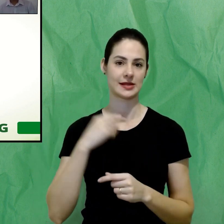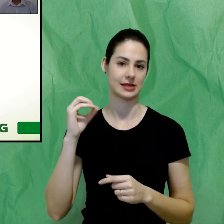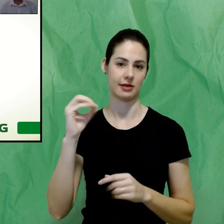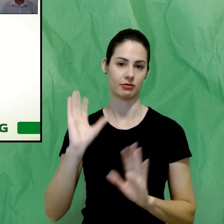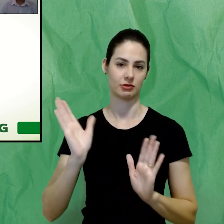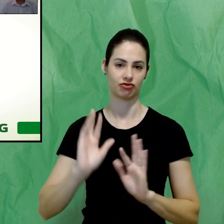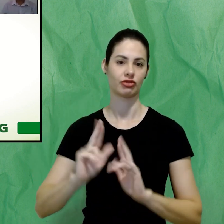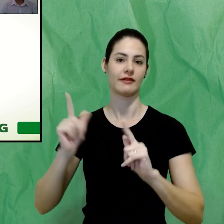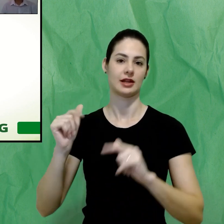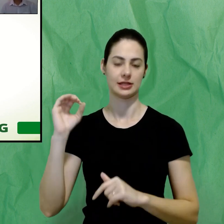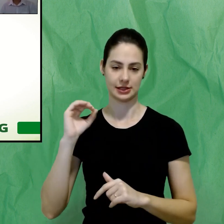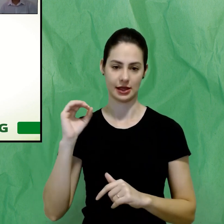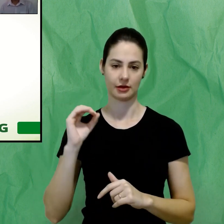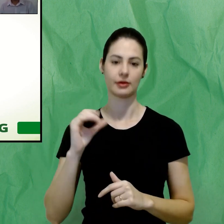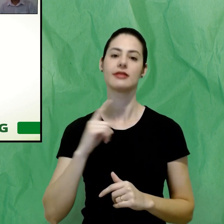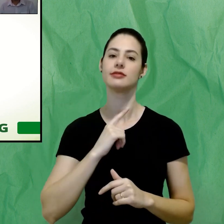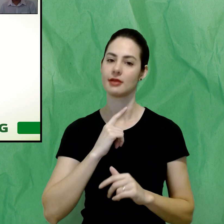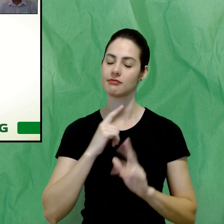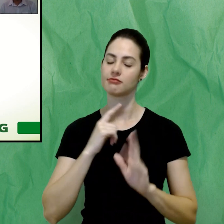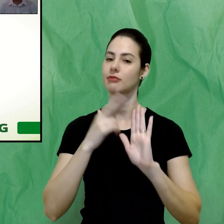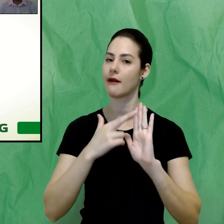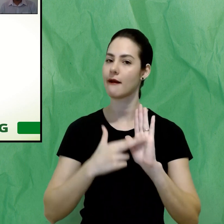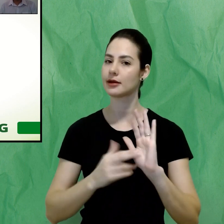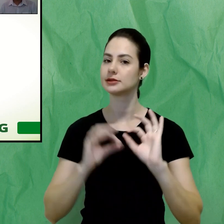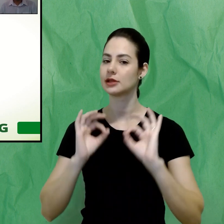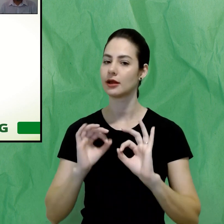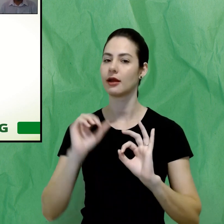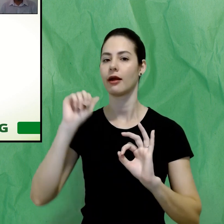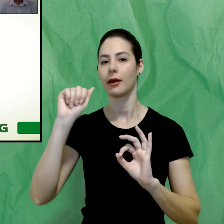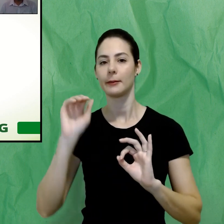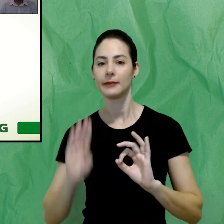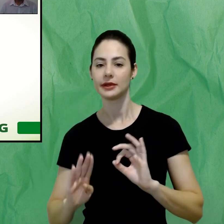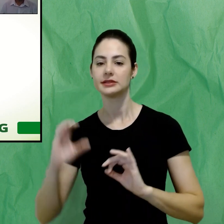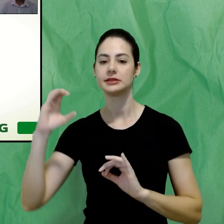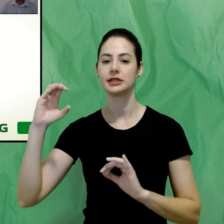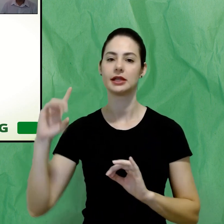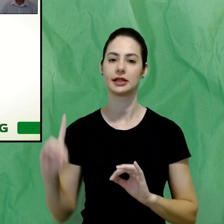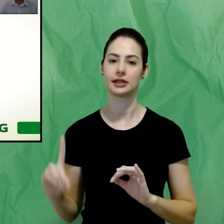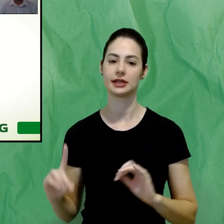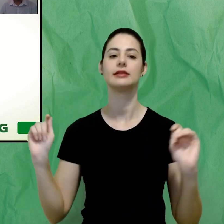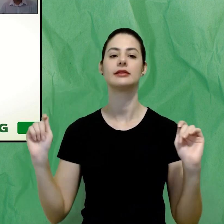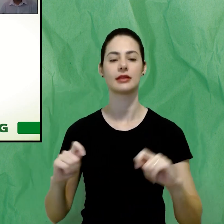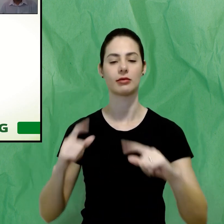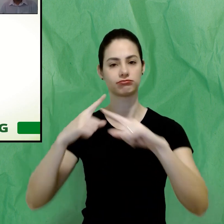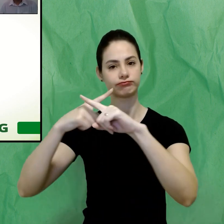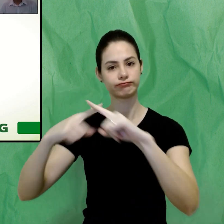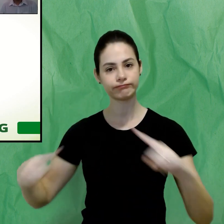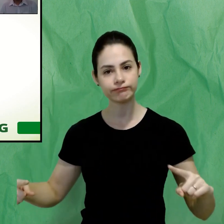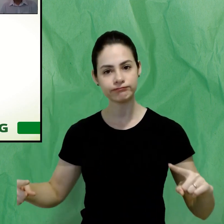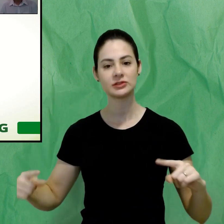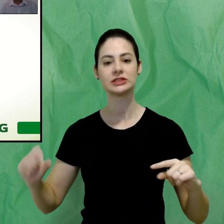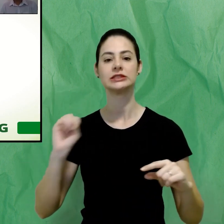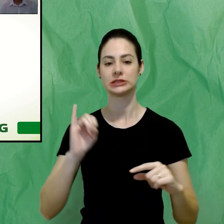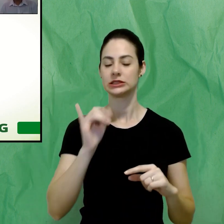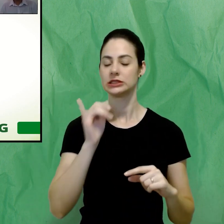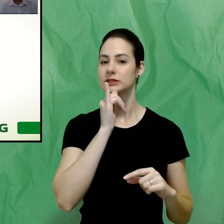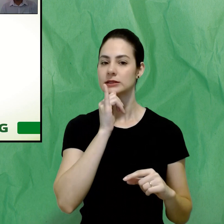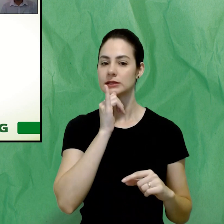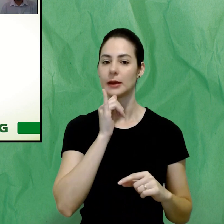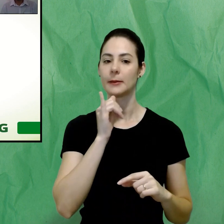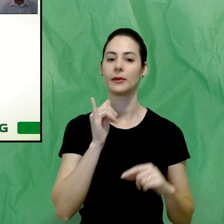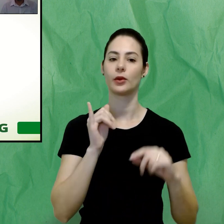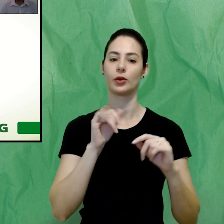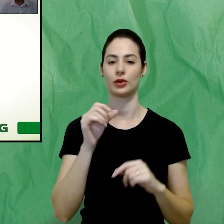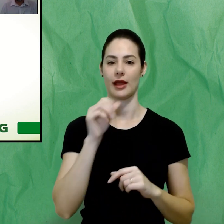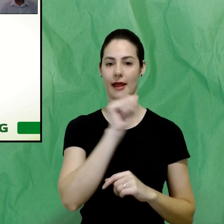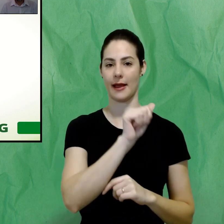zero, dados em uma certa ordem, formam uma proporção quando a razão dos